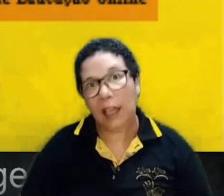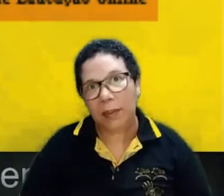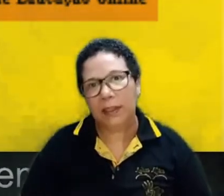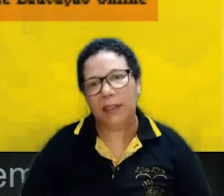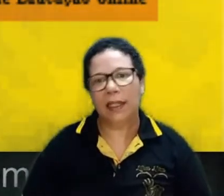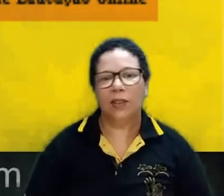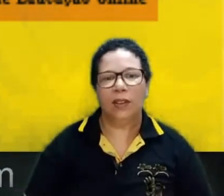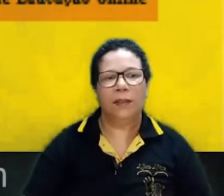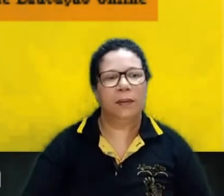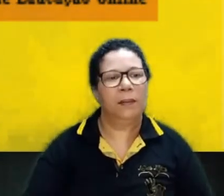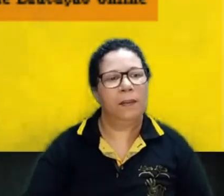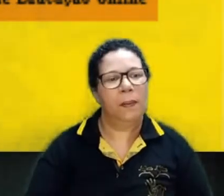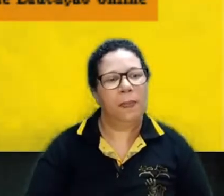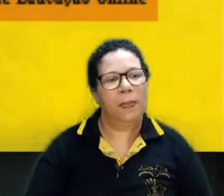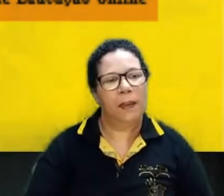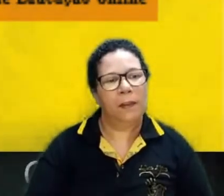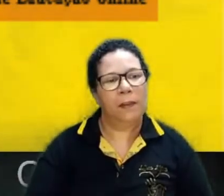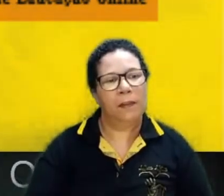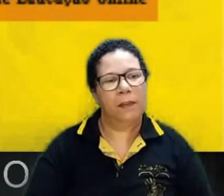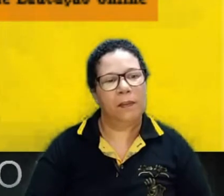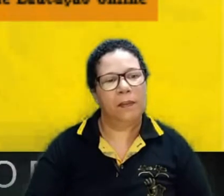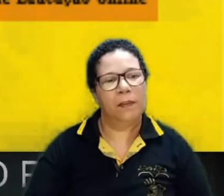e aprendizagem.